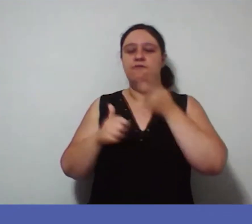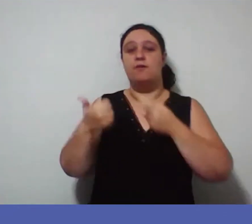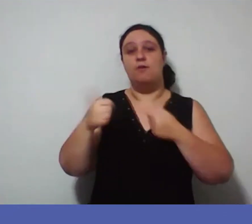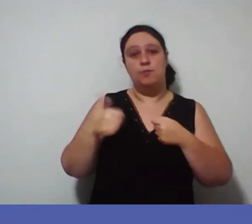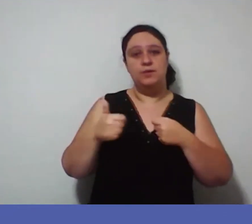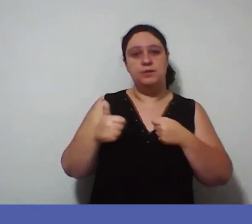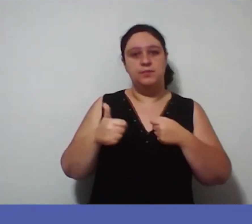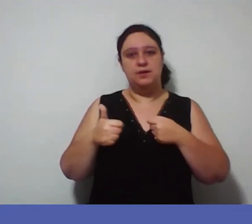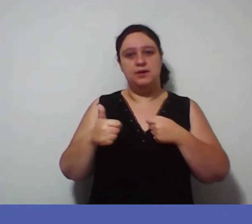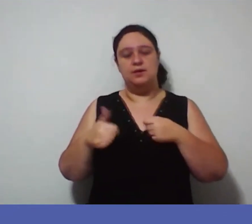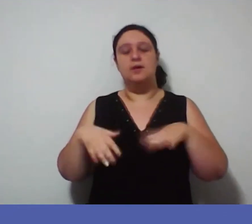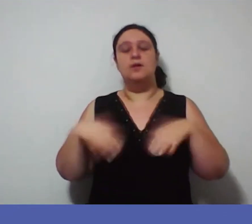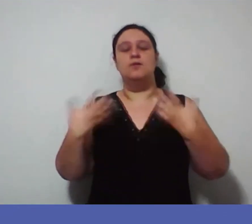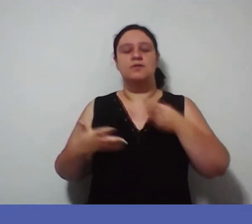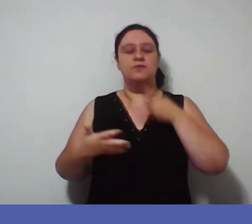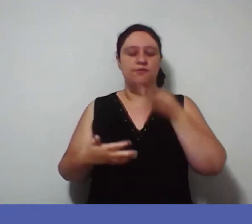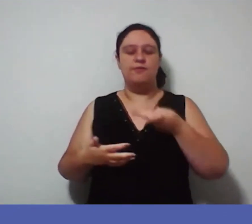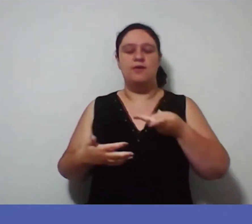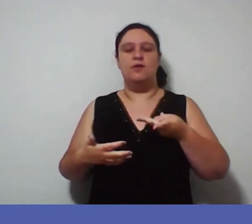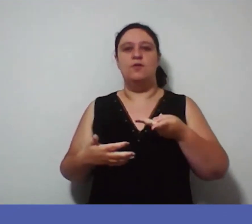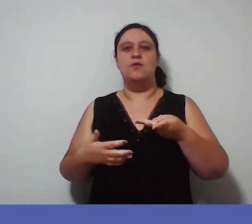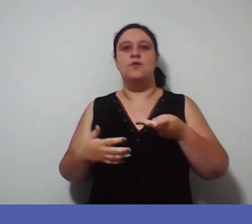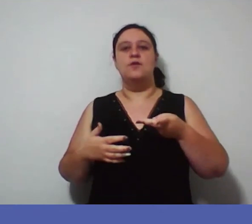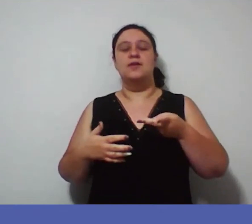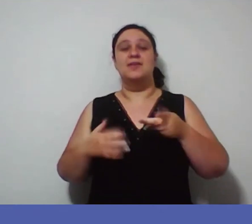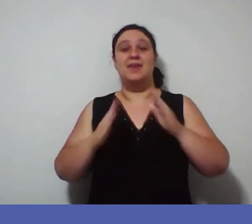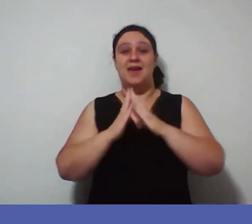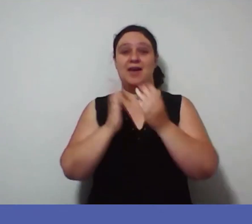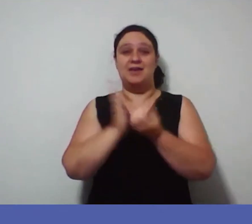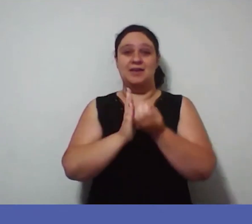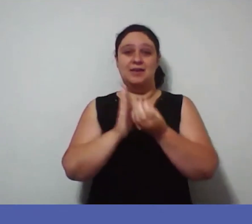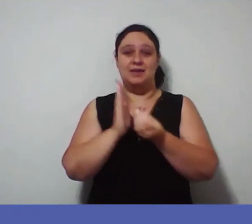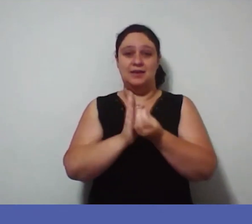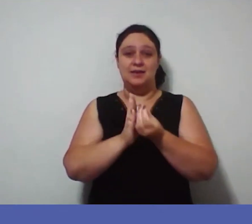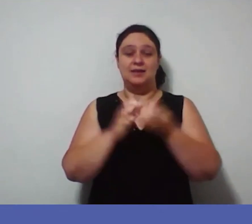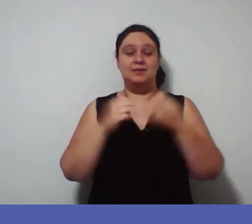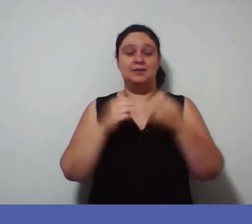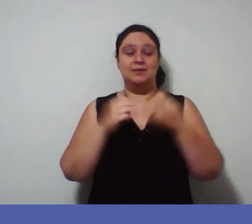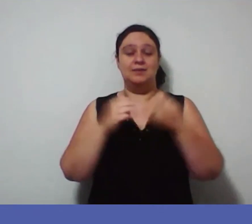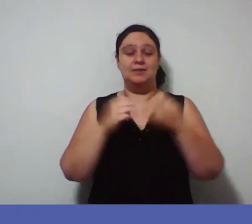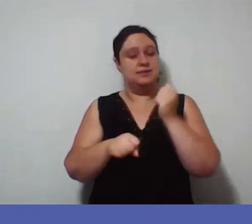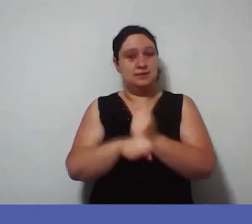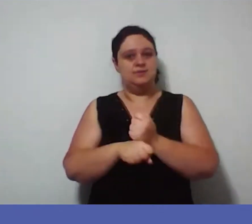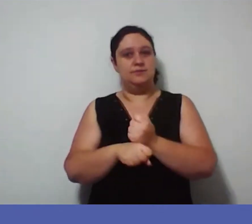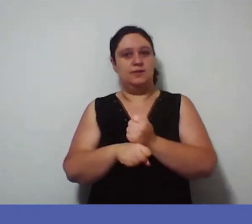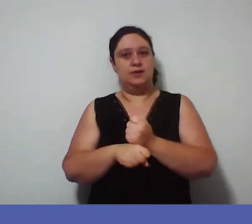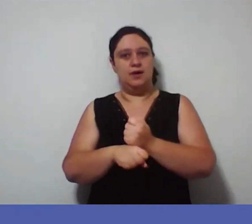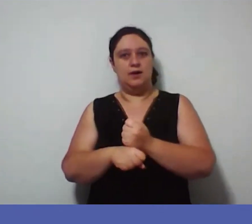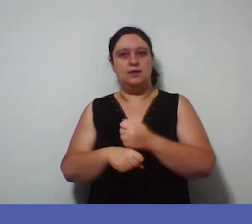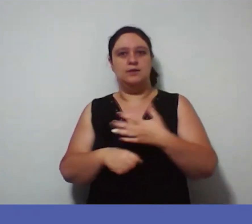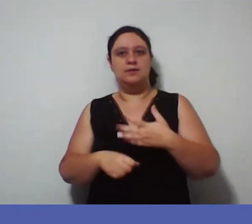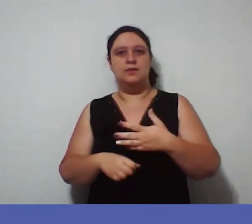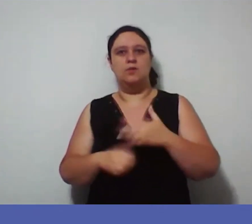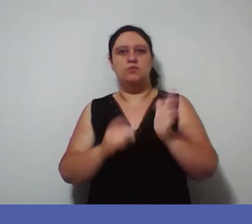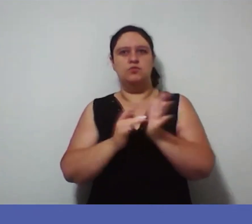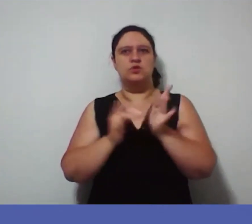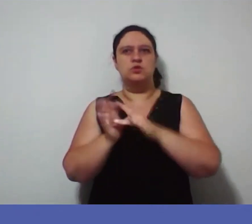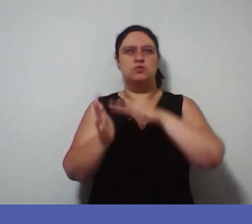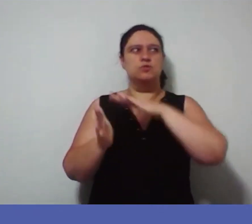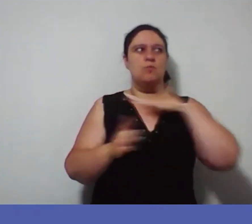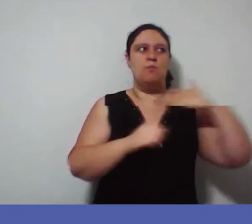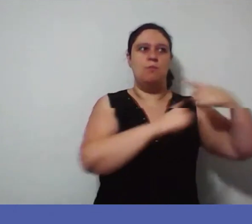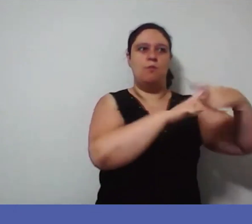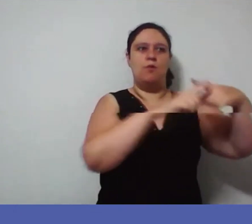Então vocês já sabem para que serve a morte e ressurreição de Cristo. É para a edificação da igreja. Logo